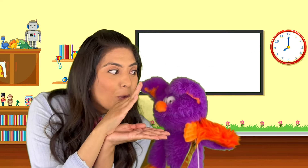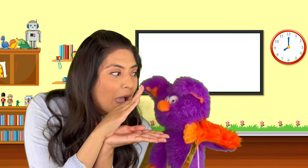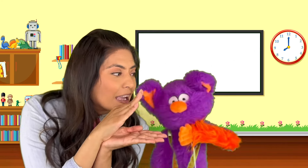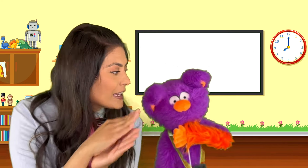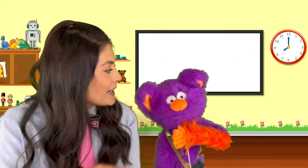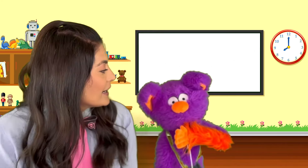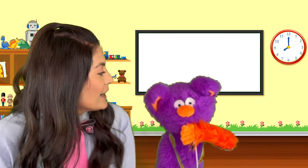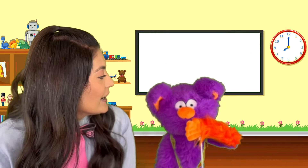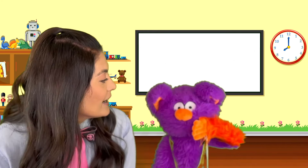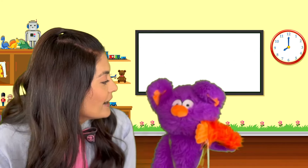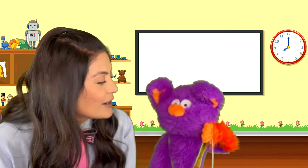cuac.